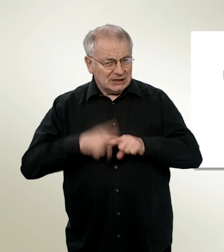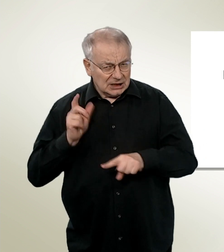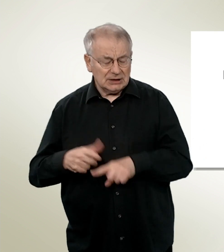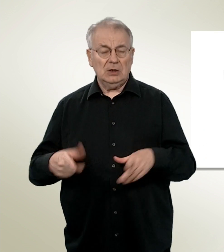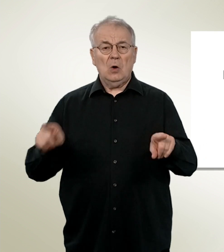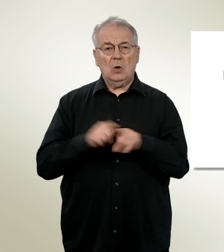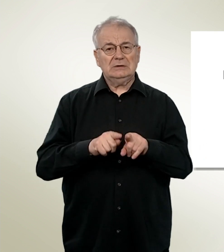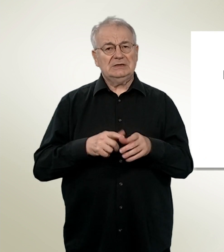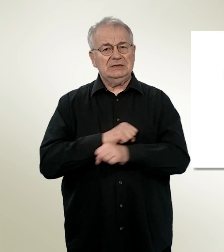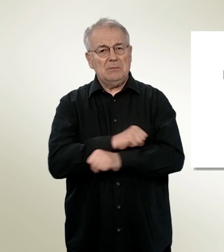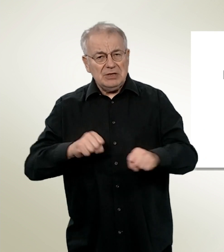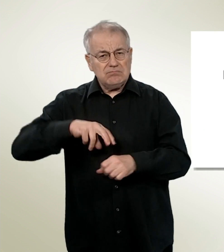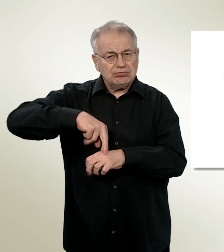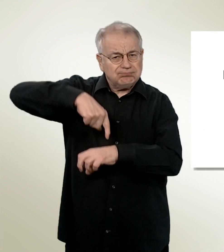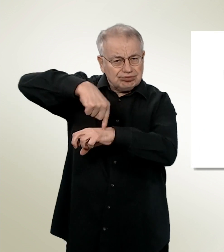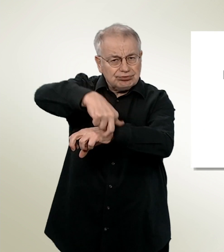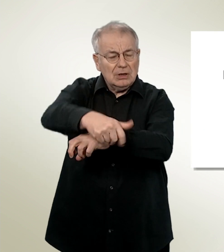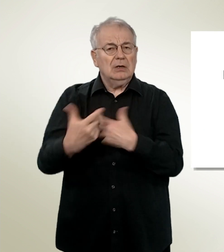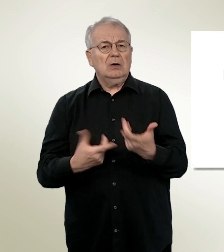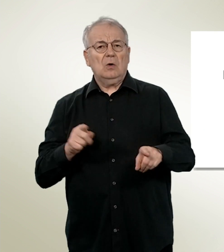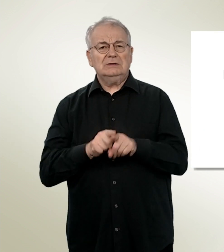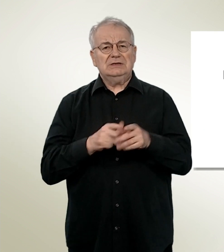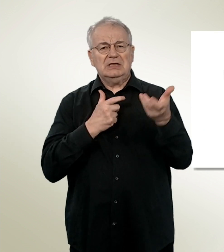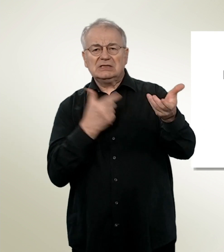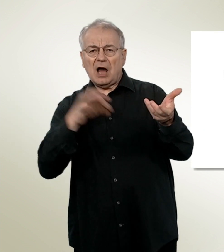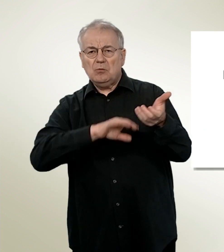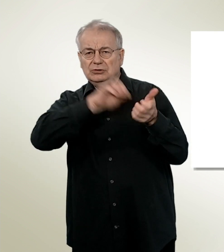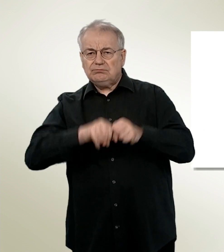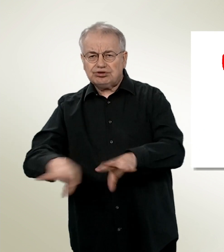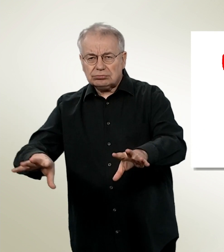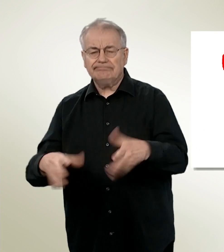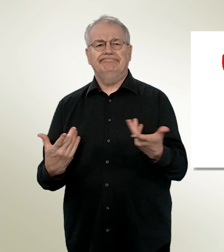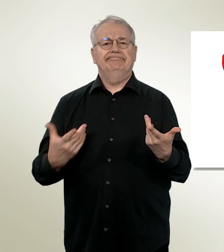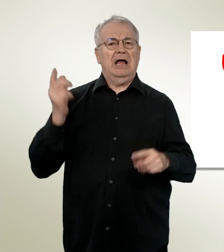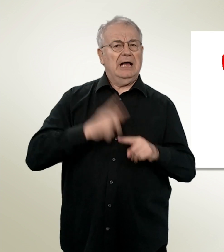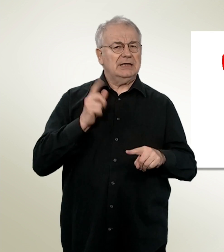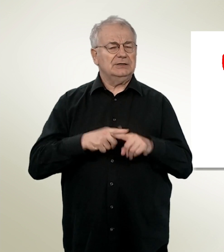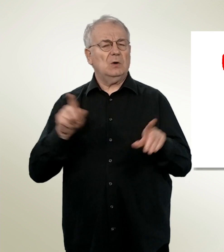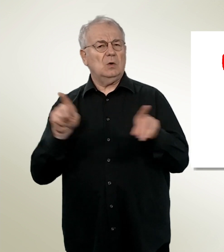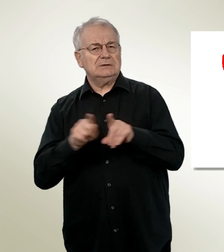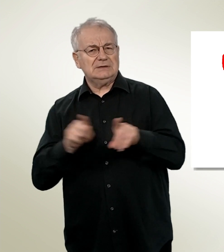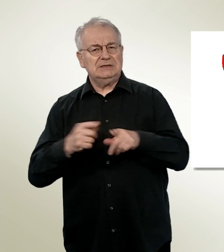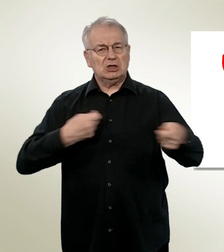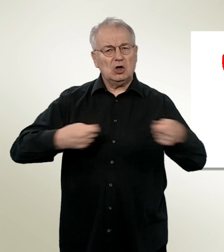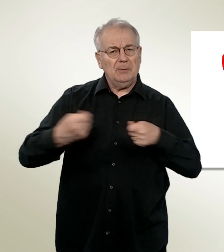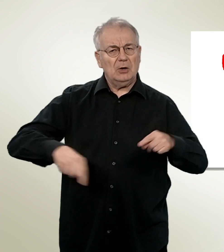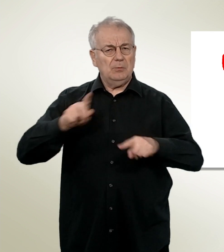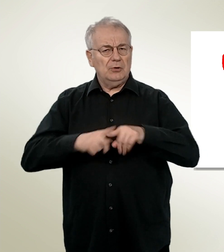mines antipersonnelles et des armes à sous-munitions. L'interdiction concerne aussi le commerce et le financement de ces